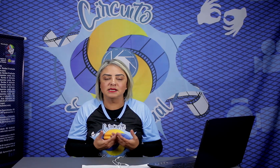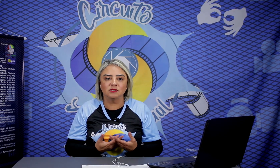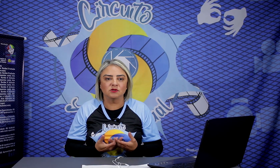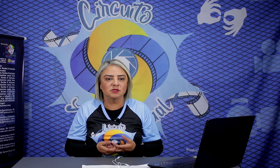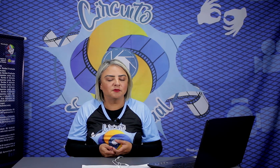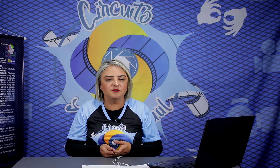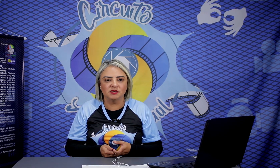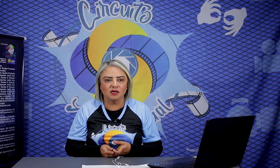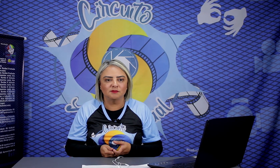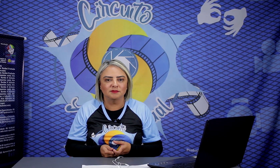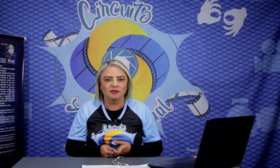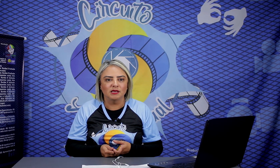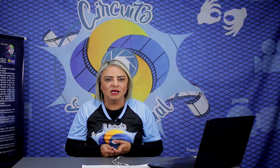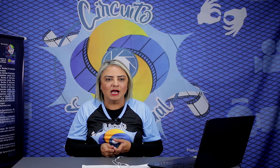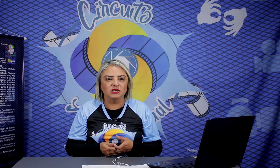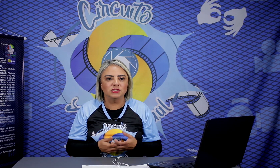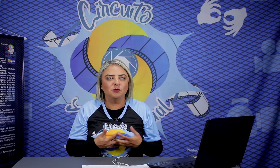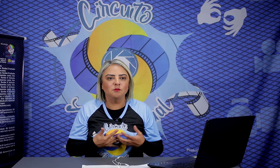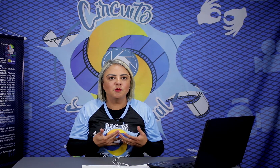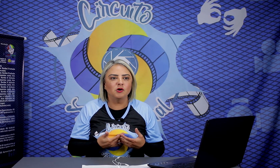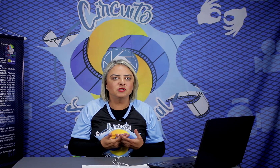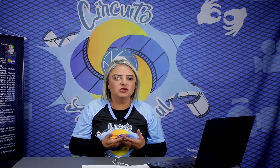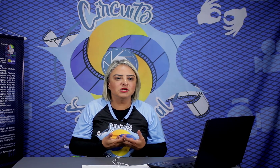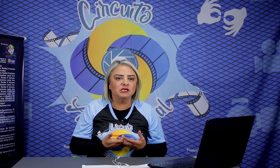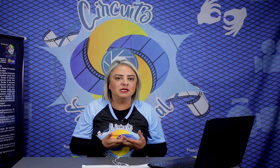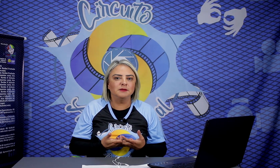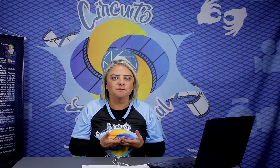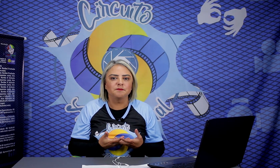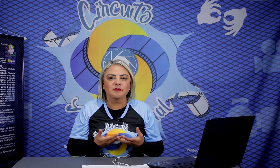nossa profissão. A gente não pode